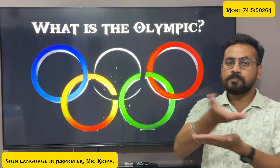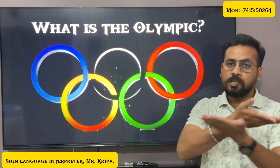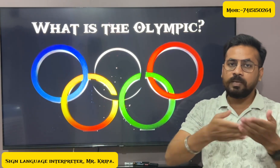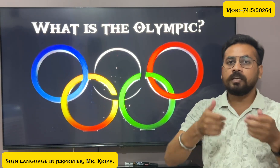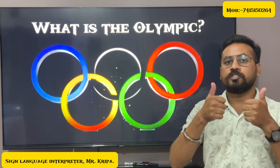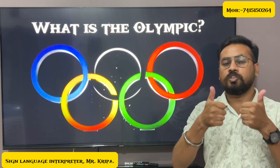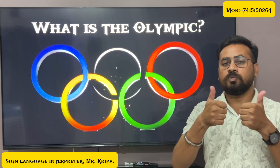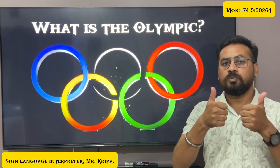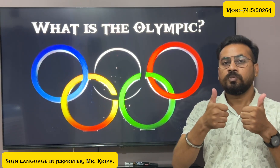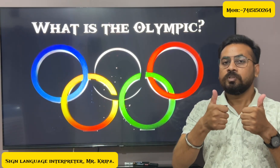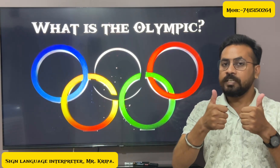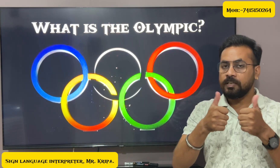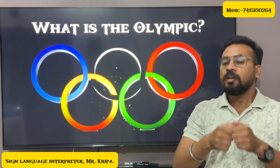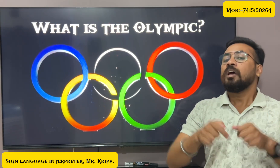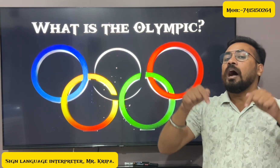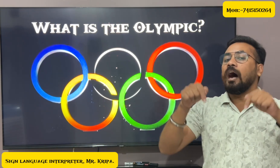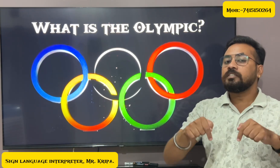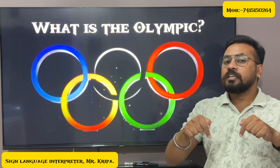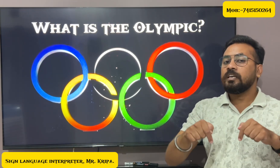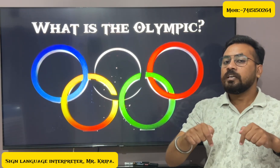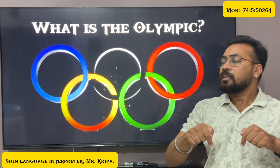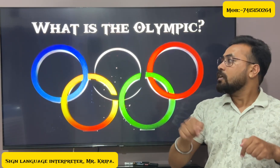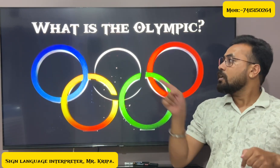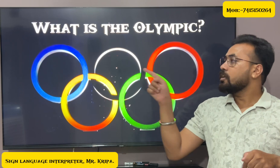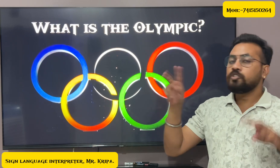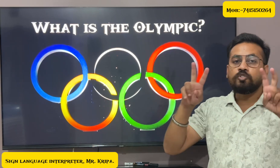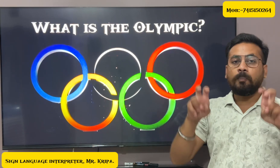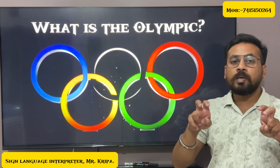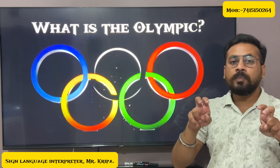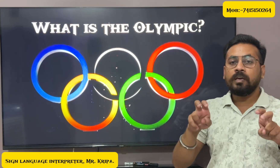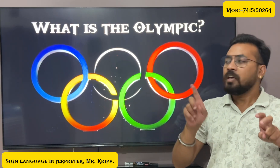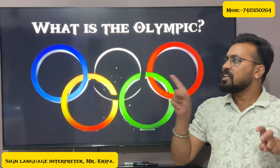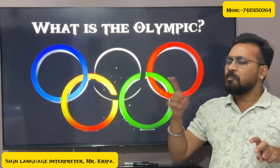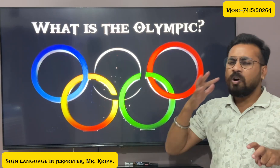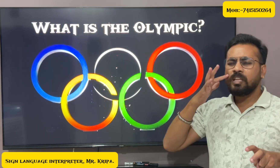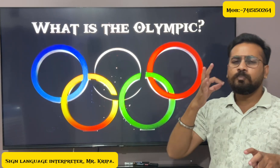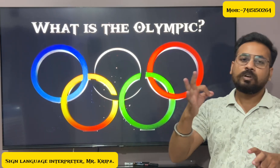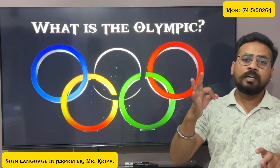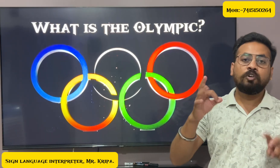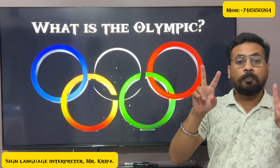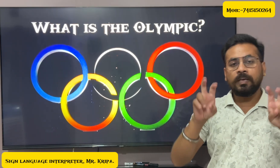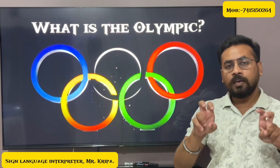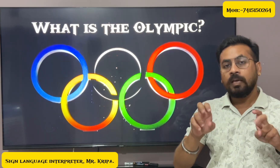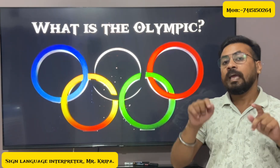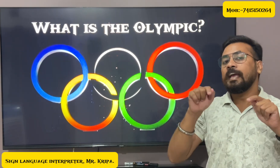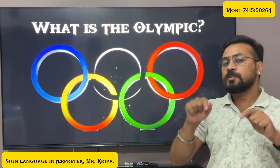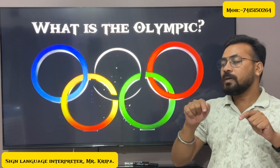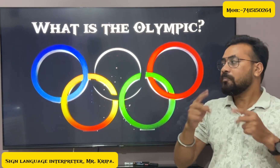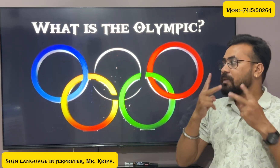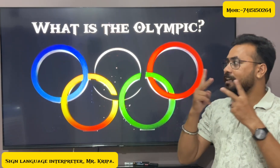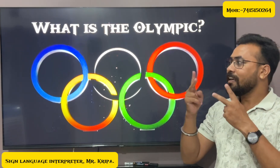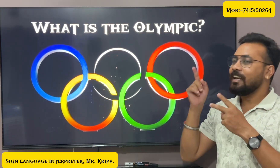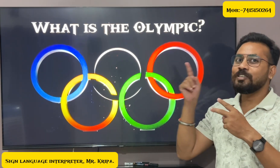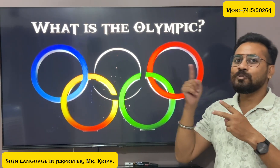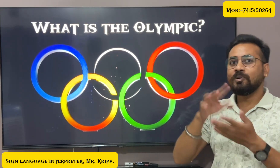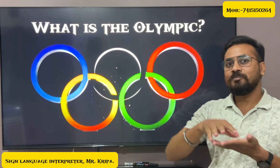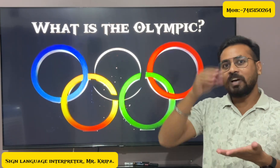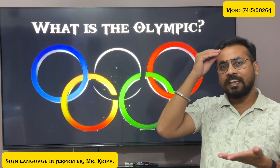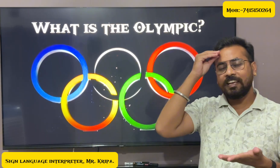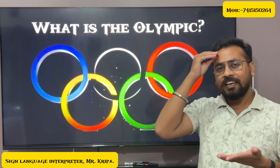सभी अच्छे हैं। ठीक है, आज के इस टॉपिक में ये बहुत ही इंपॉर्टेंट टॉपिक है। इसमें हम देखेंगे, इसको हम जानेंगे।